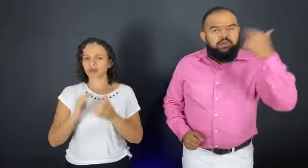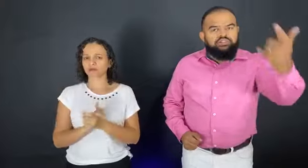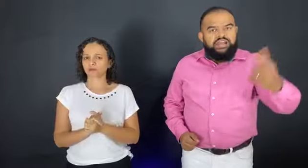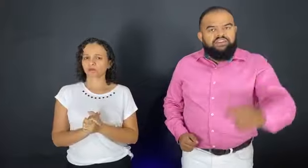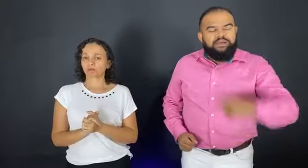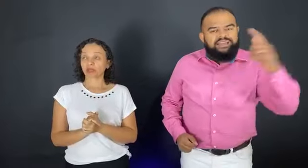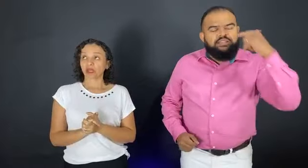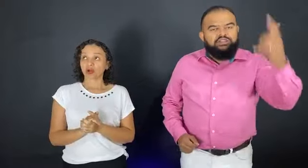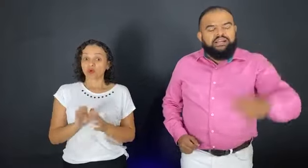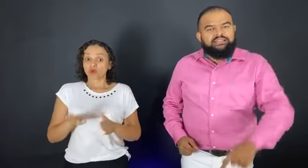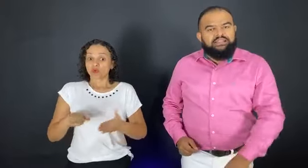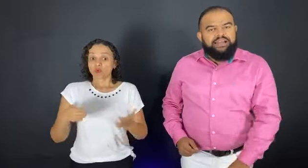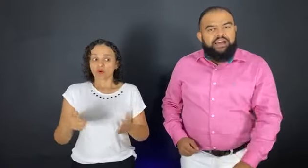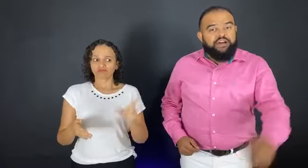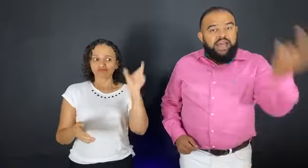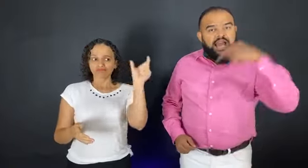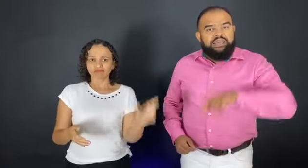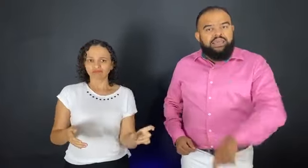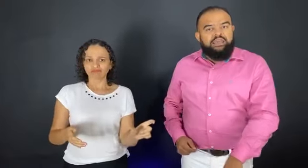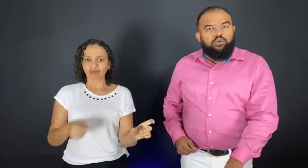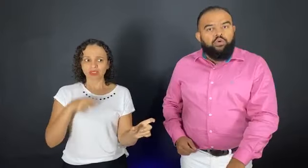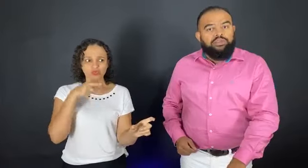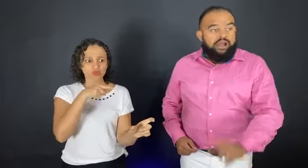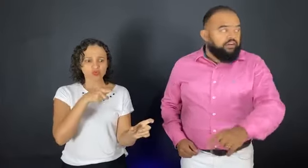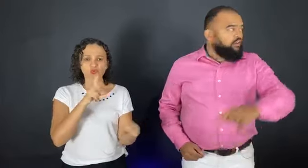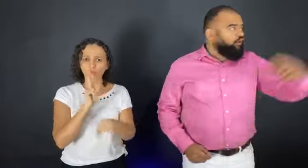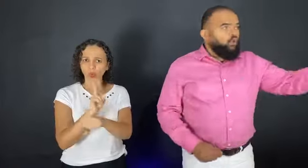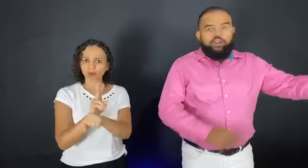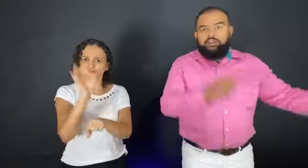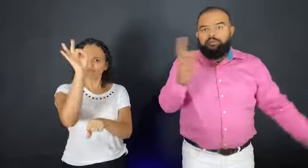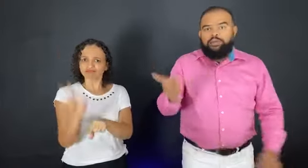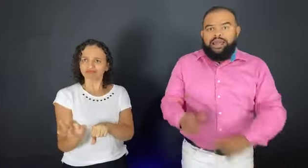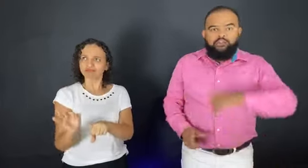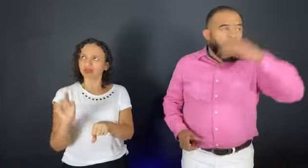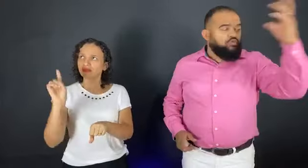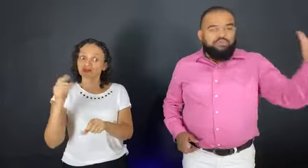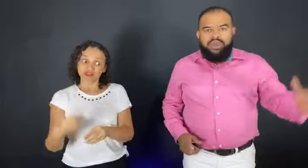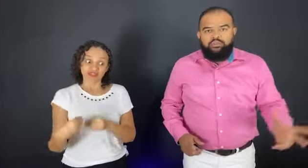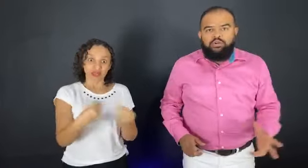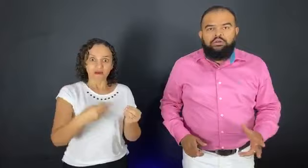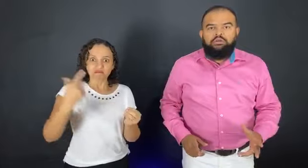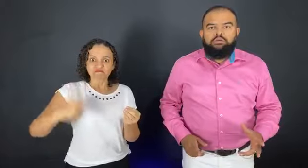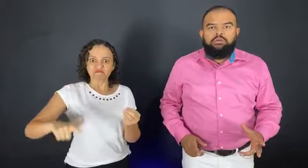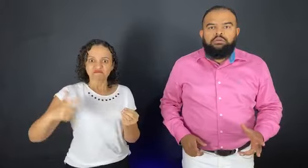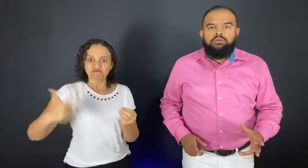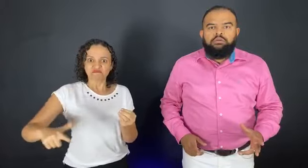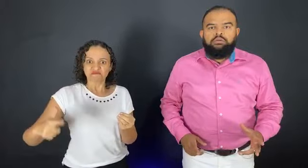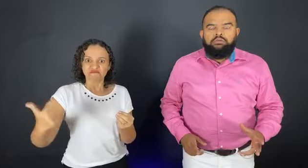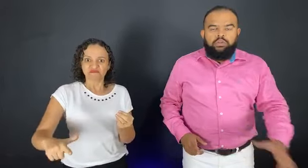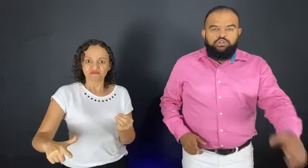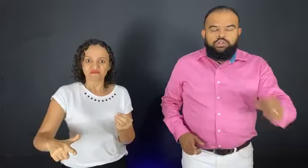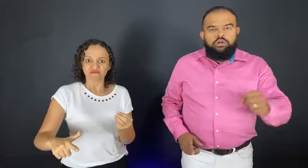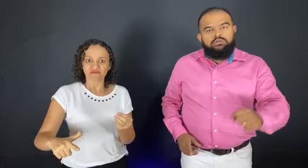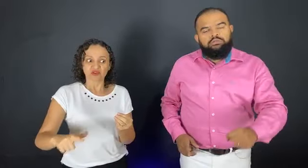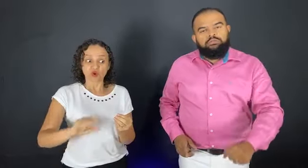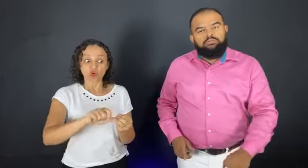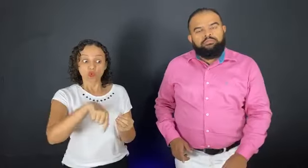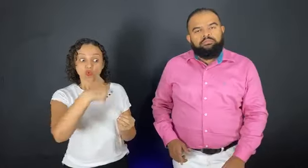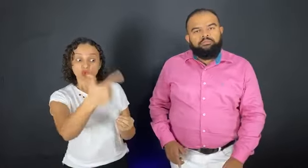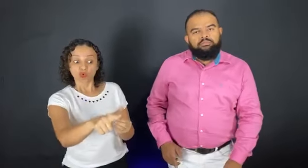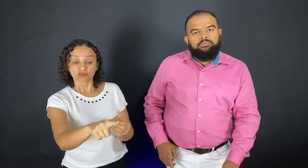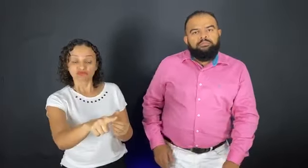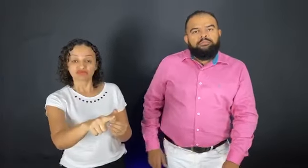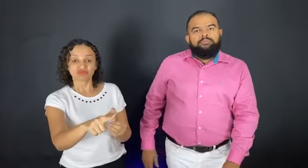dele, Deus dava mais, Deus acrescentava. Aquele que não cuidava, que ficou olhando para o lado com medo, Deus tirou.